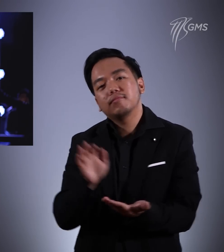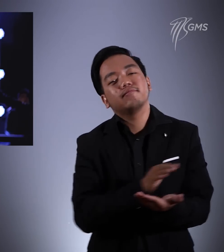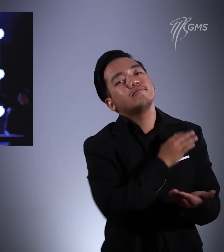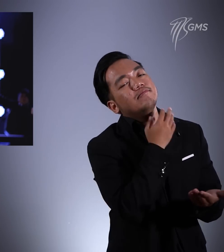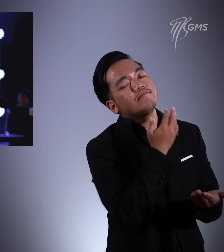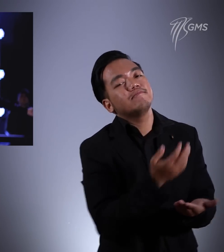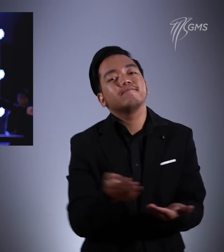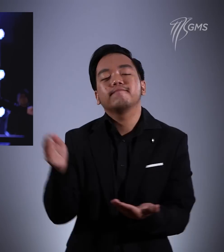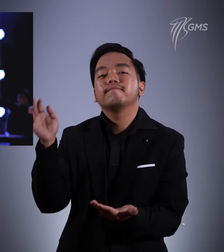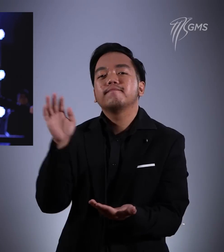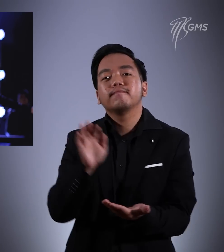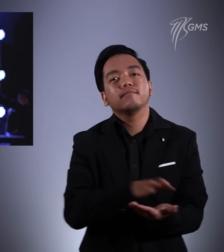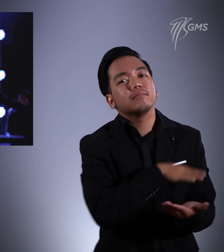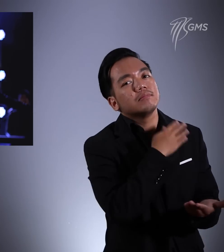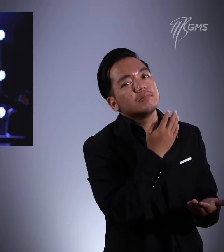Inaramaya so.